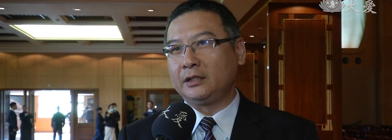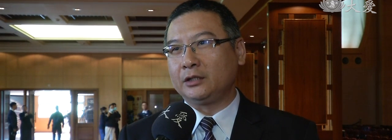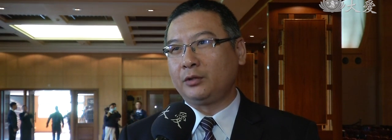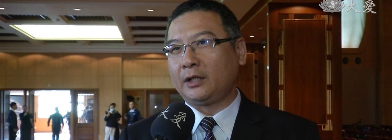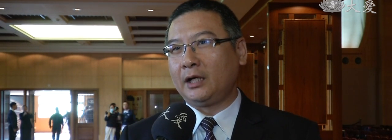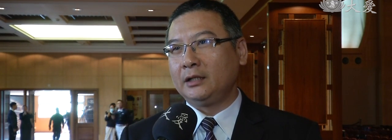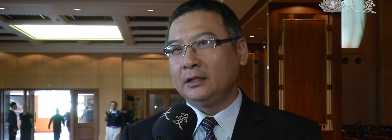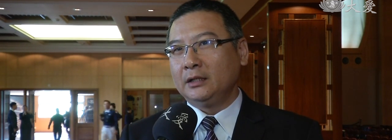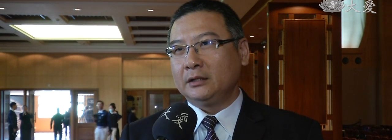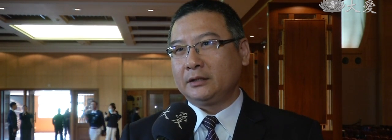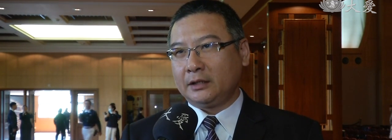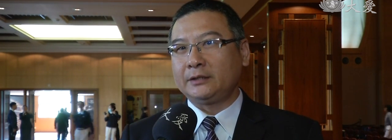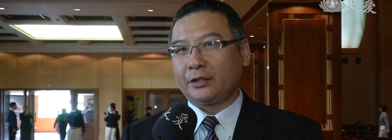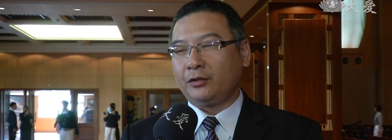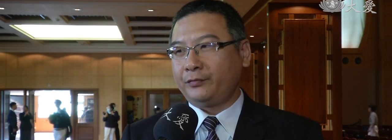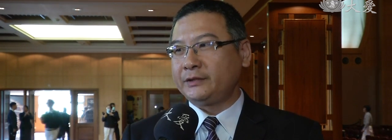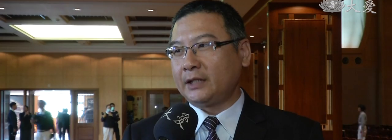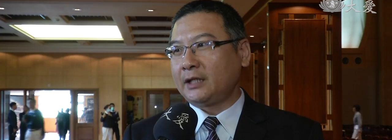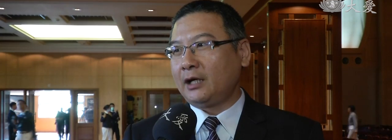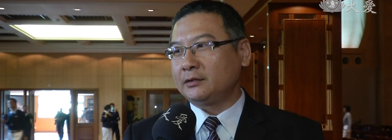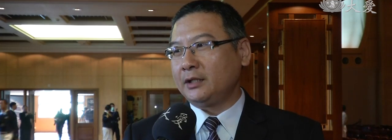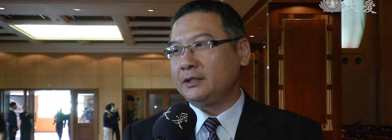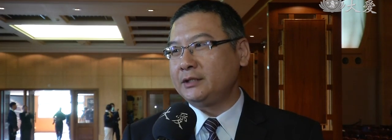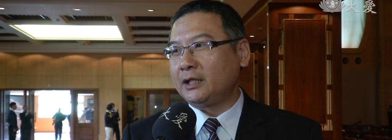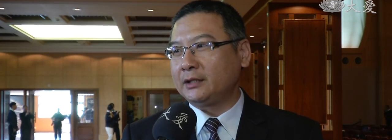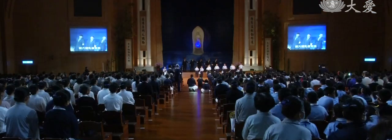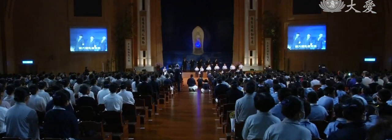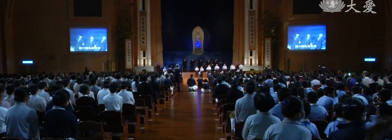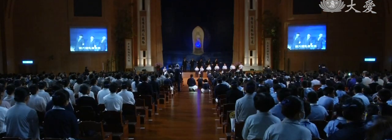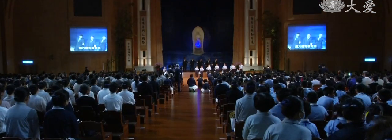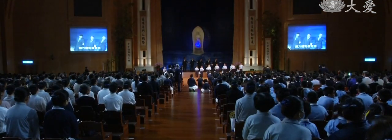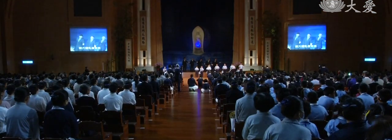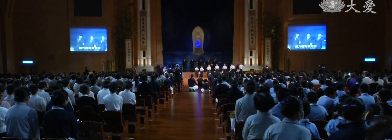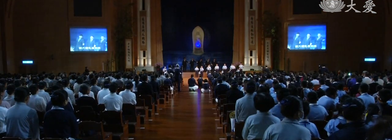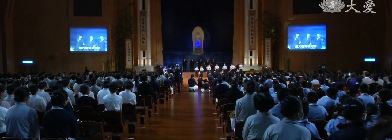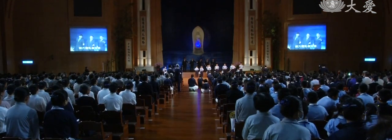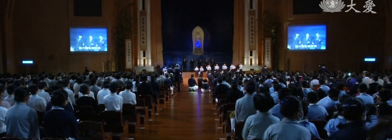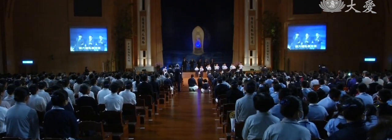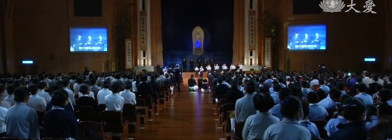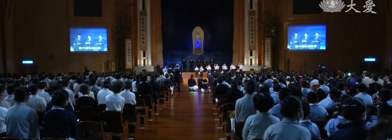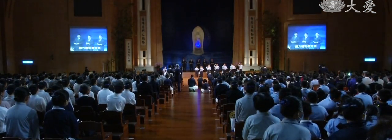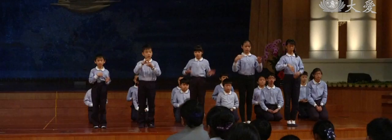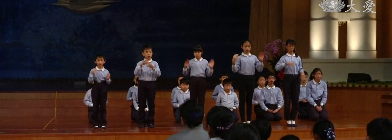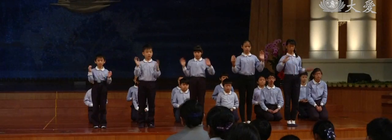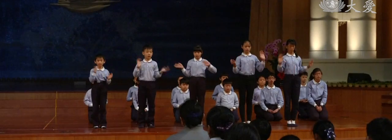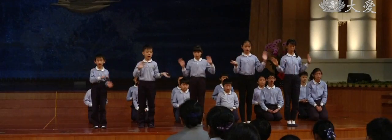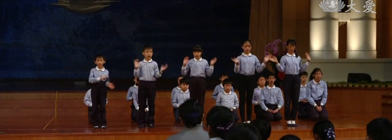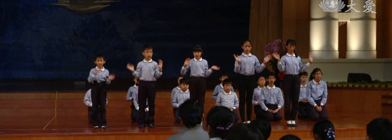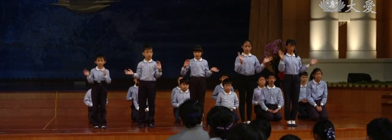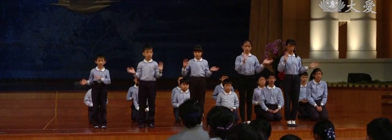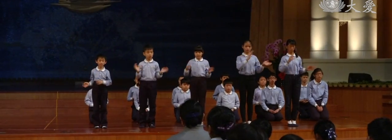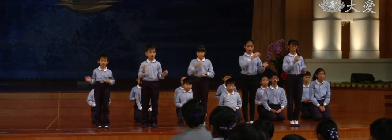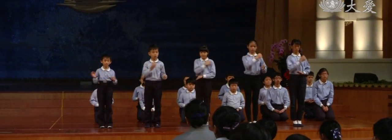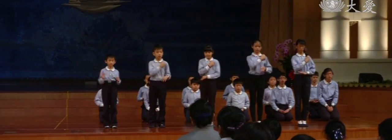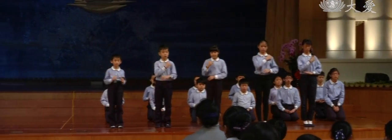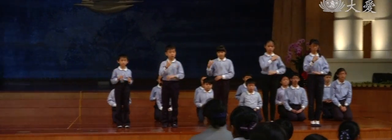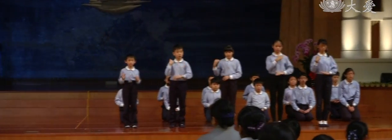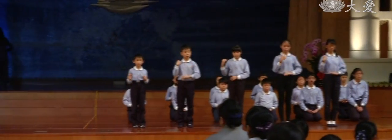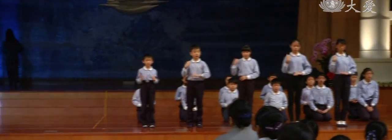个对他成长有相当好的影响。 行善行孝不能等，借由经文演绎启发孝心，从懵懂到